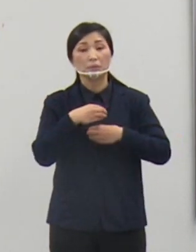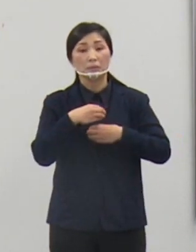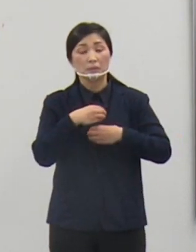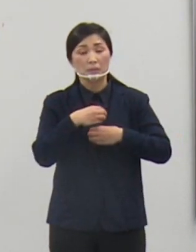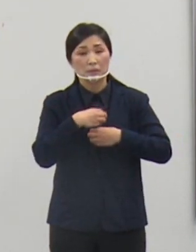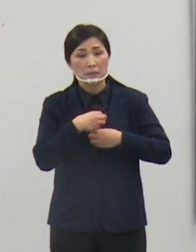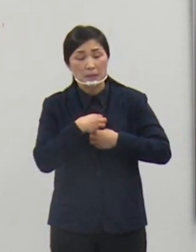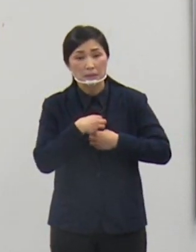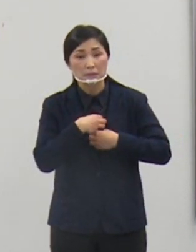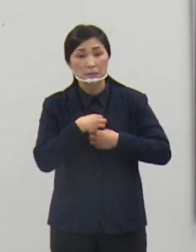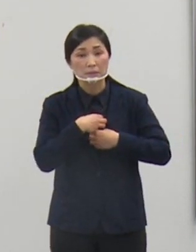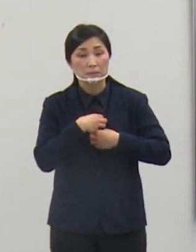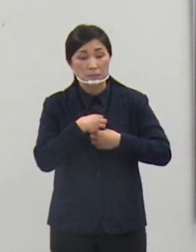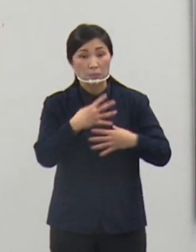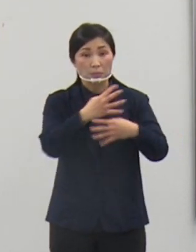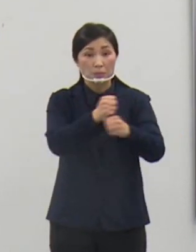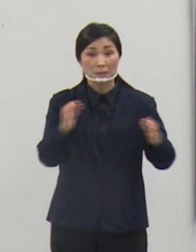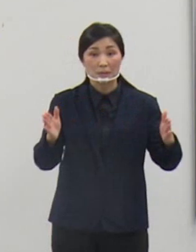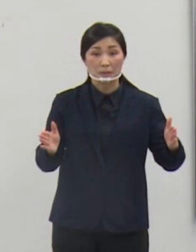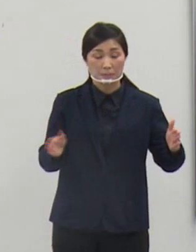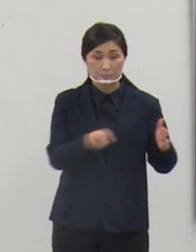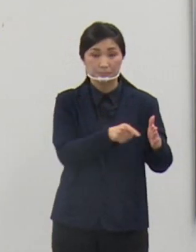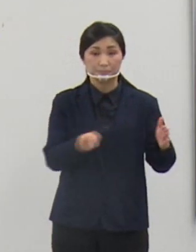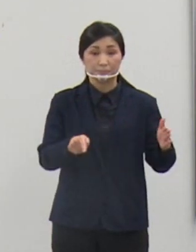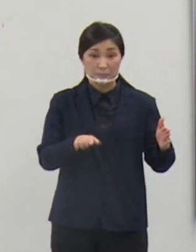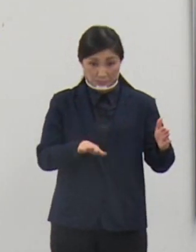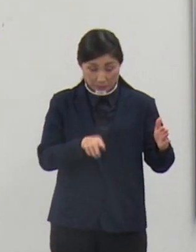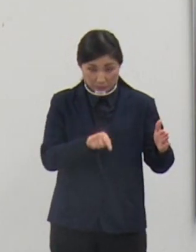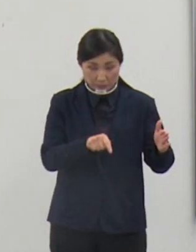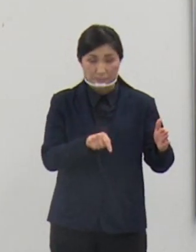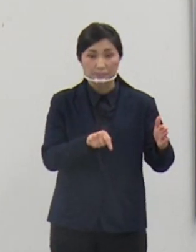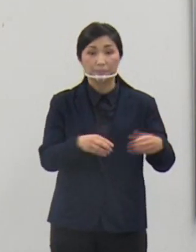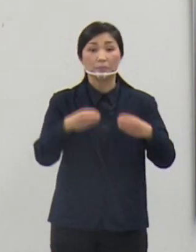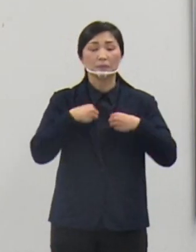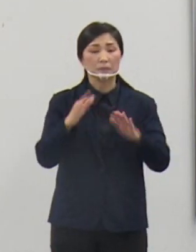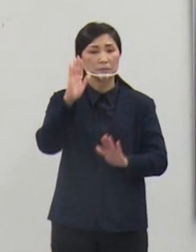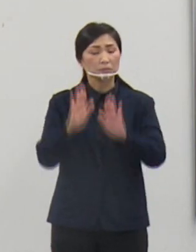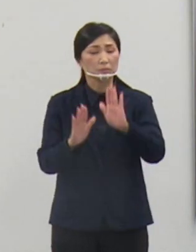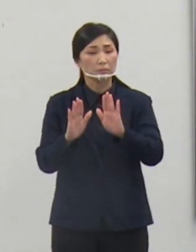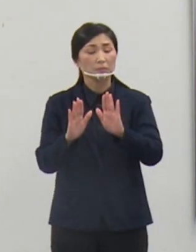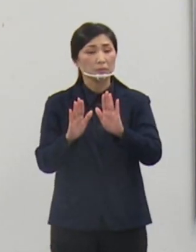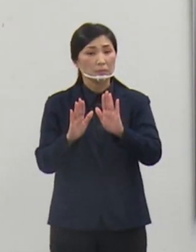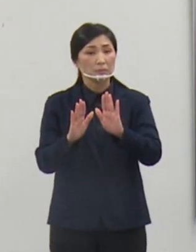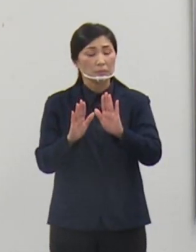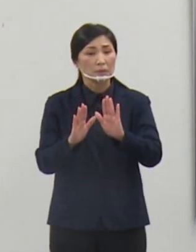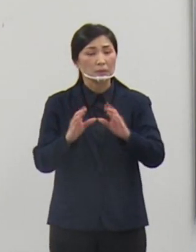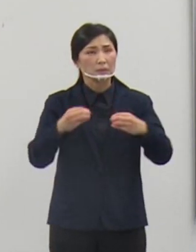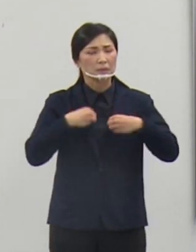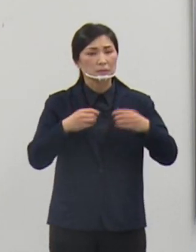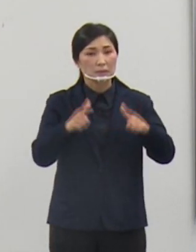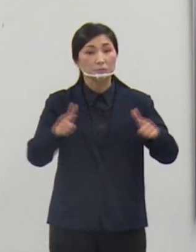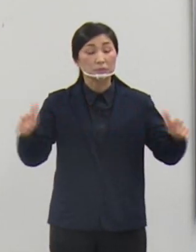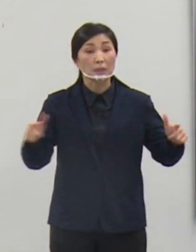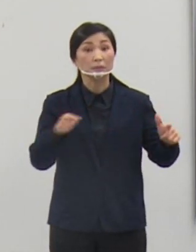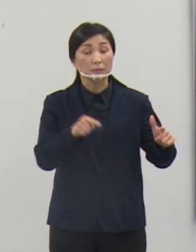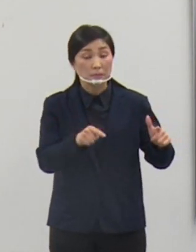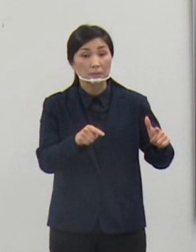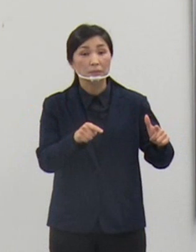感染拡大警戒期間というふうに今なっておりますが、本線の感染状況は感染が拡大する傾